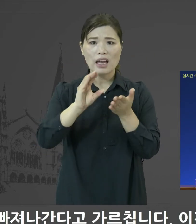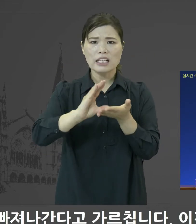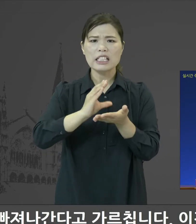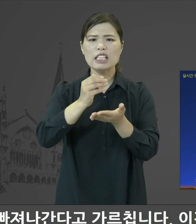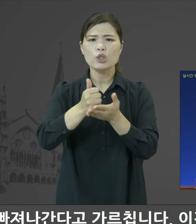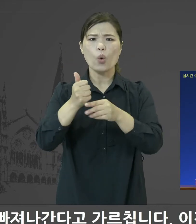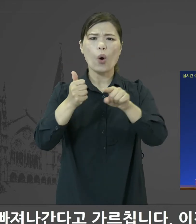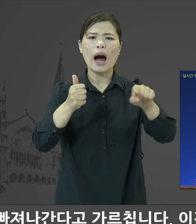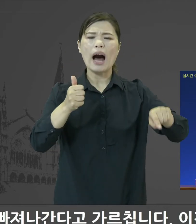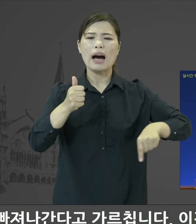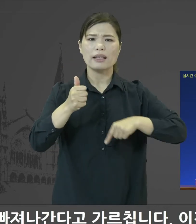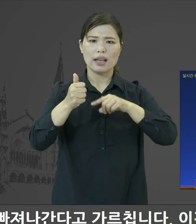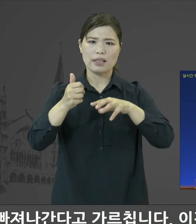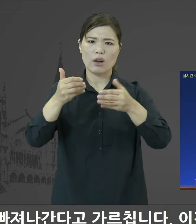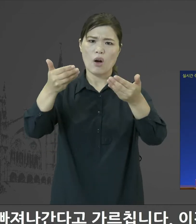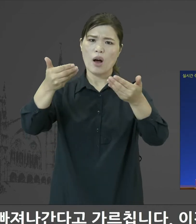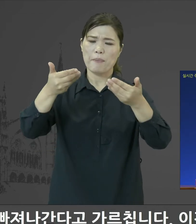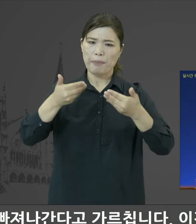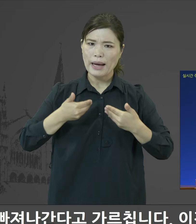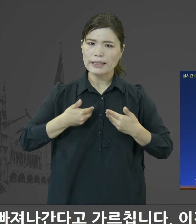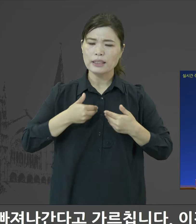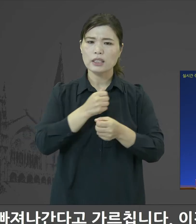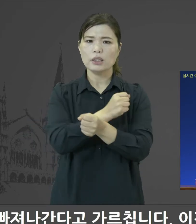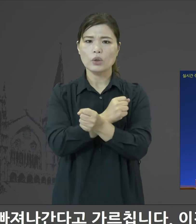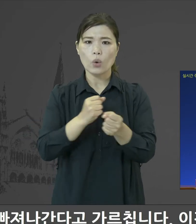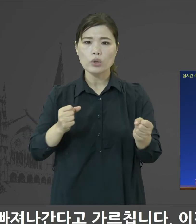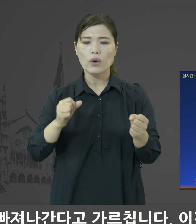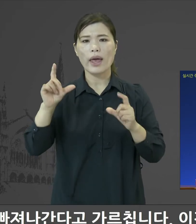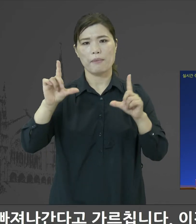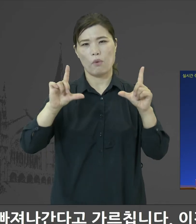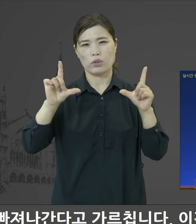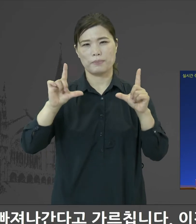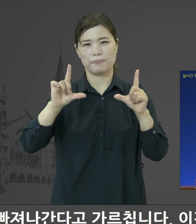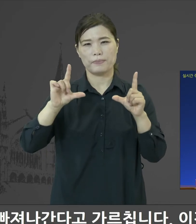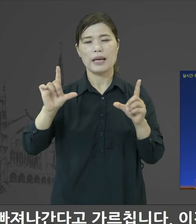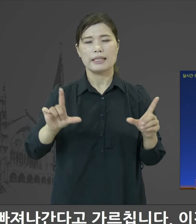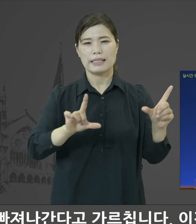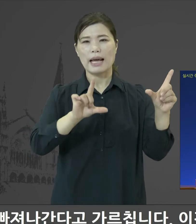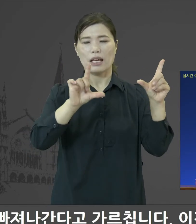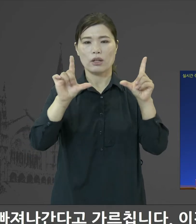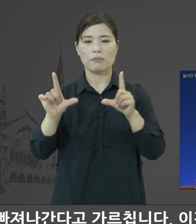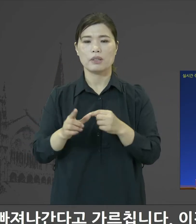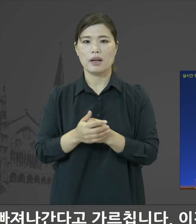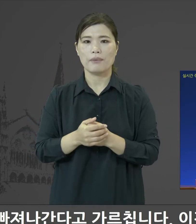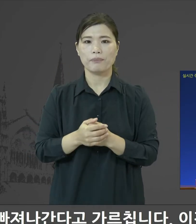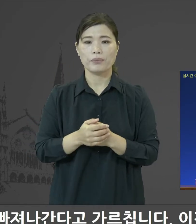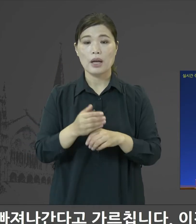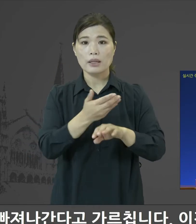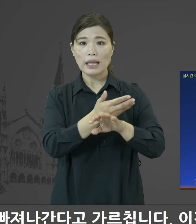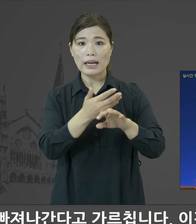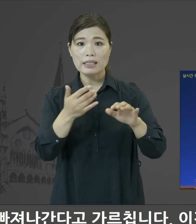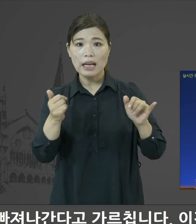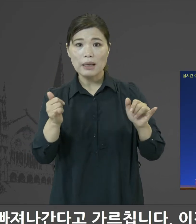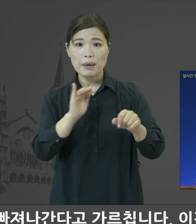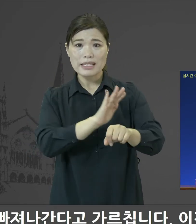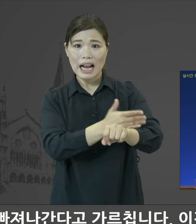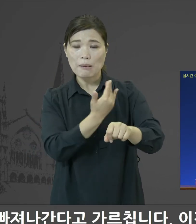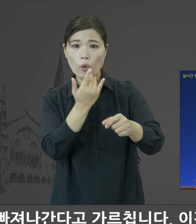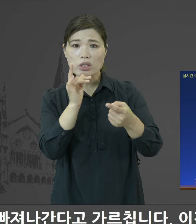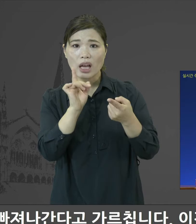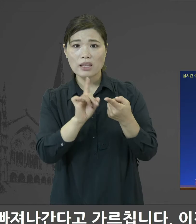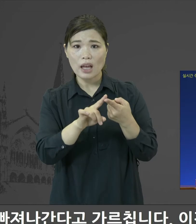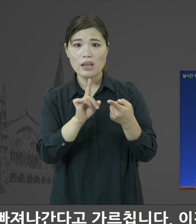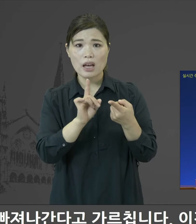받은 그 용서의 모습으로 살아가야 된다는 겁니다. 이때 용서는 남의 잘못을, 내가 이제 죄를, 이